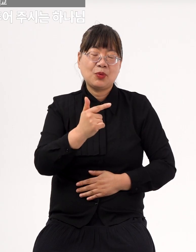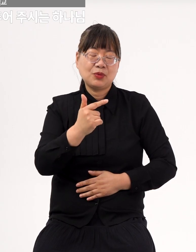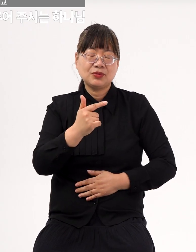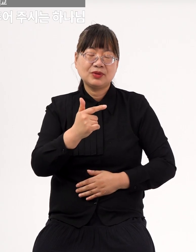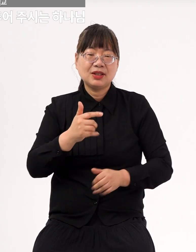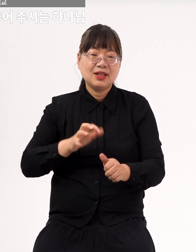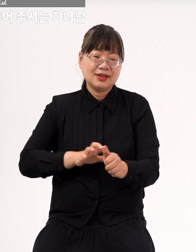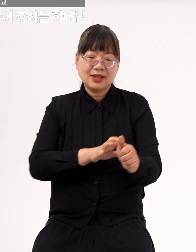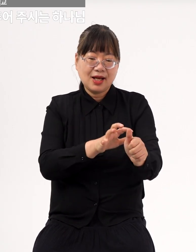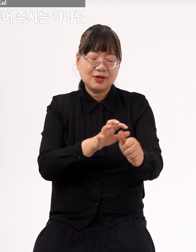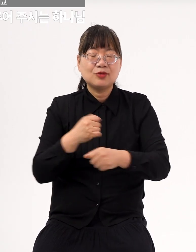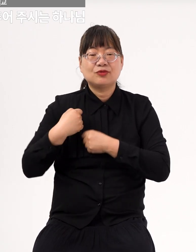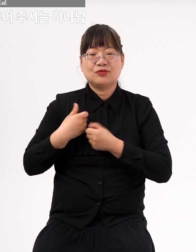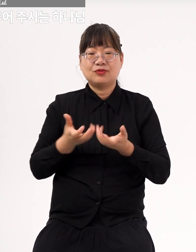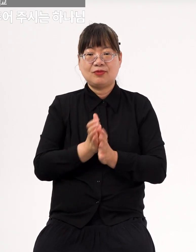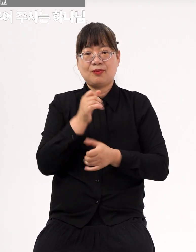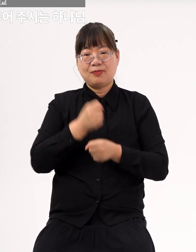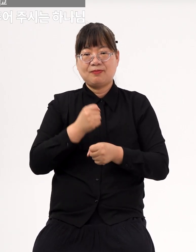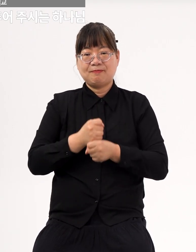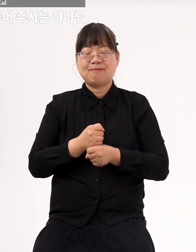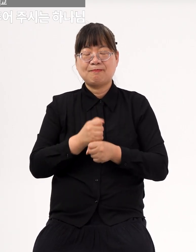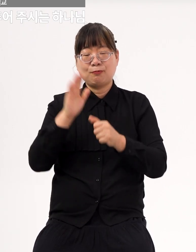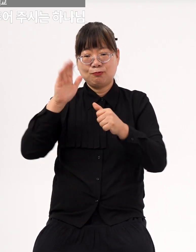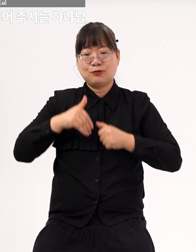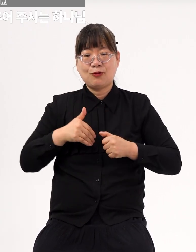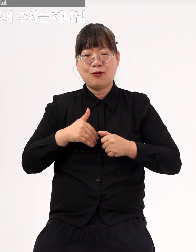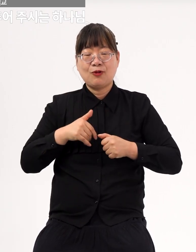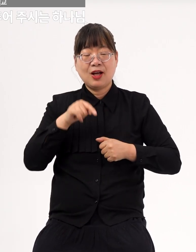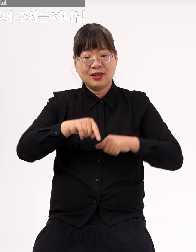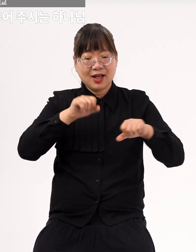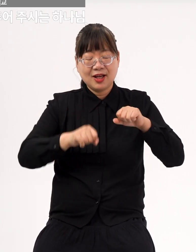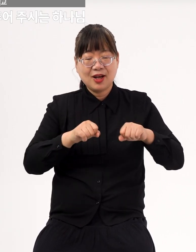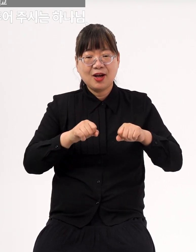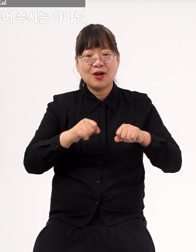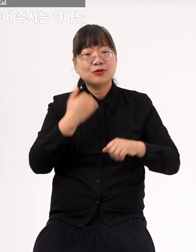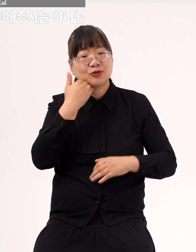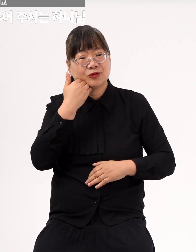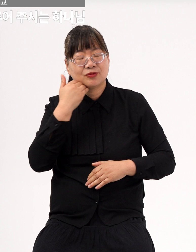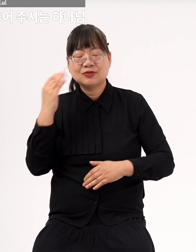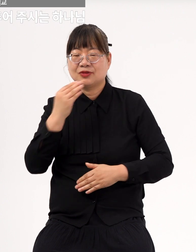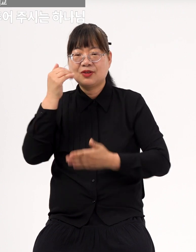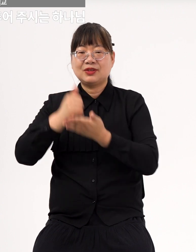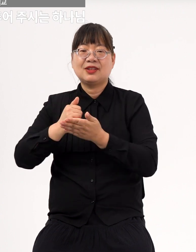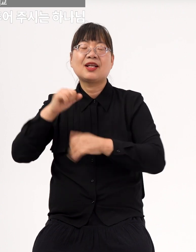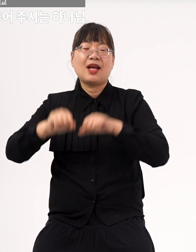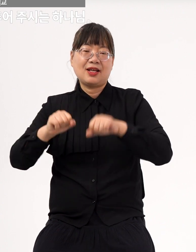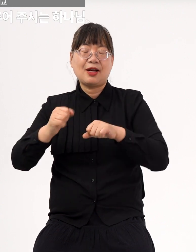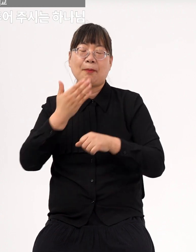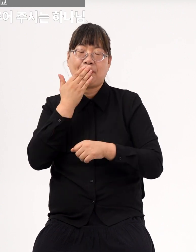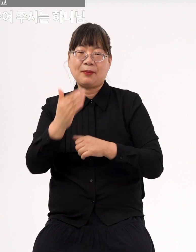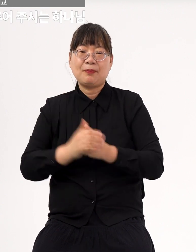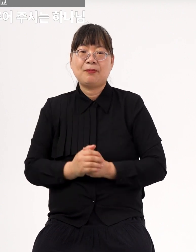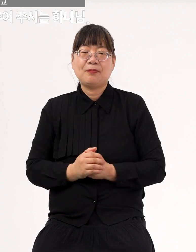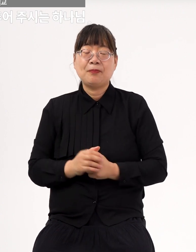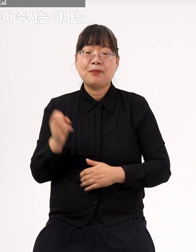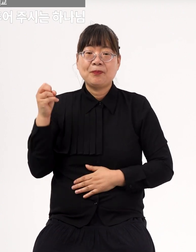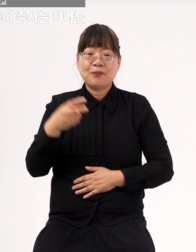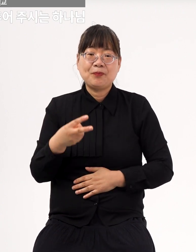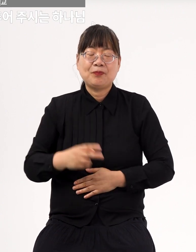따르는 군대로 삼으십니다. 누가 하시는 역사일까요? 성령이 하시는 역사예요.